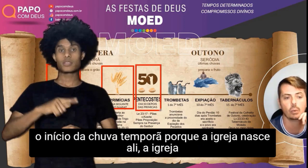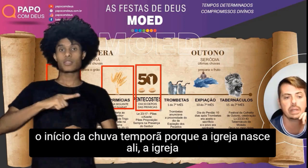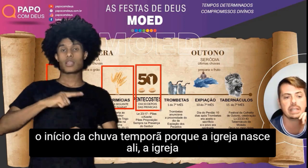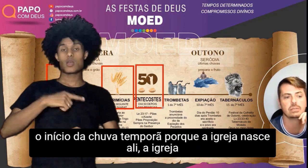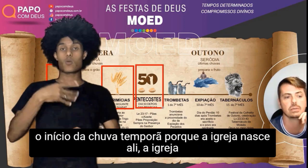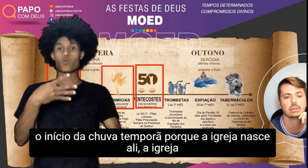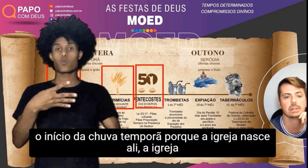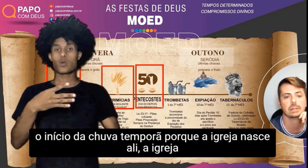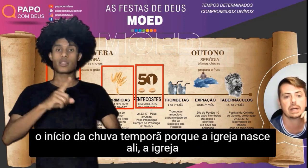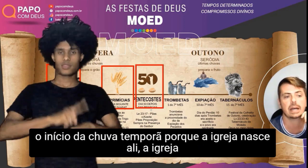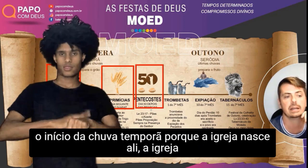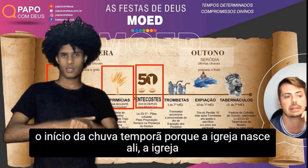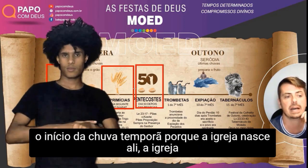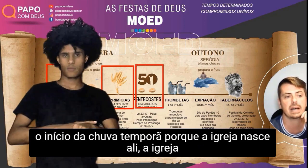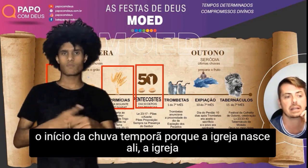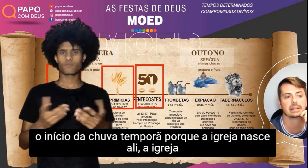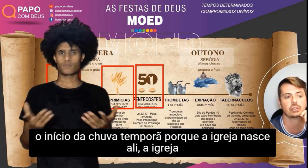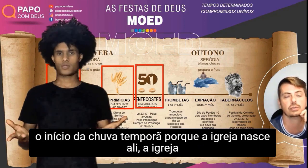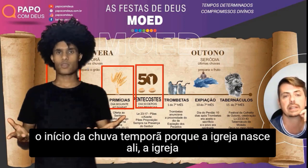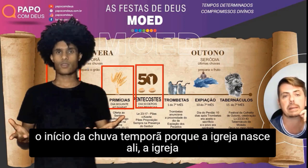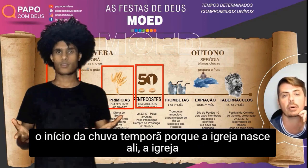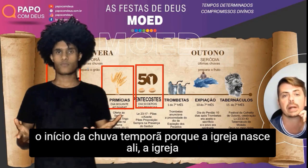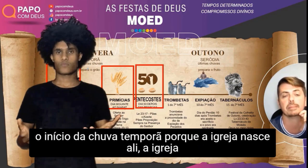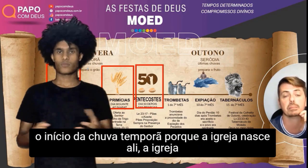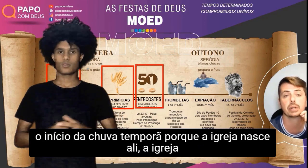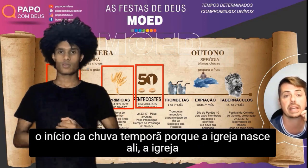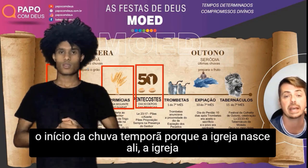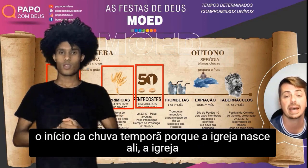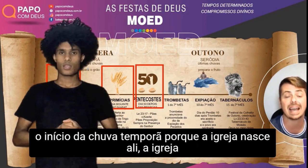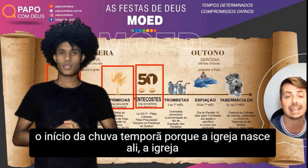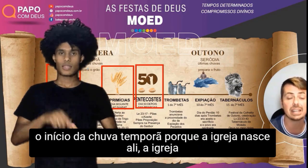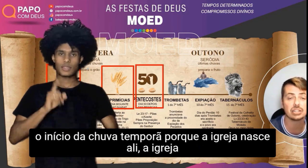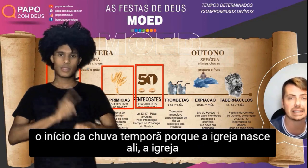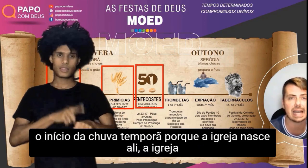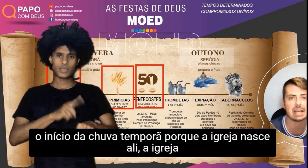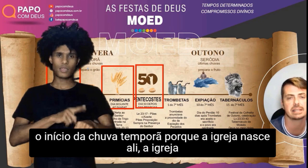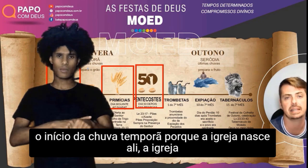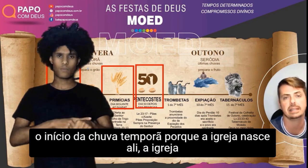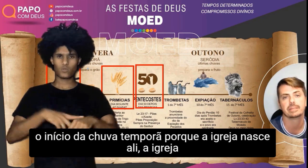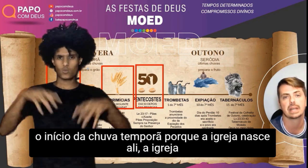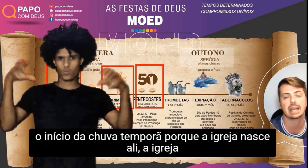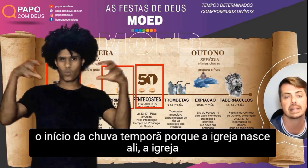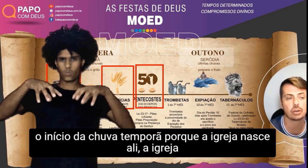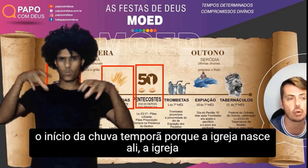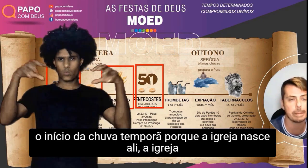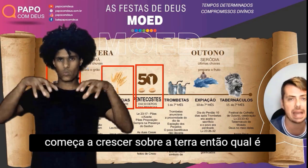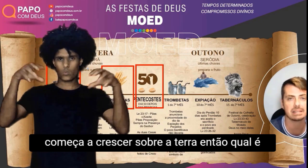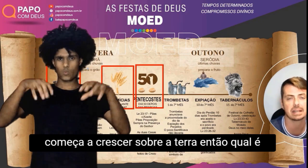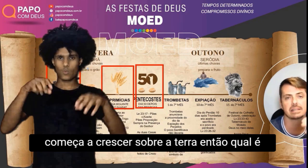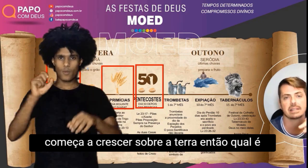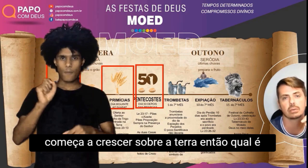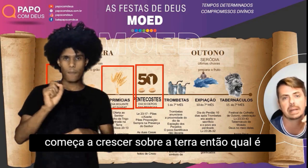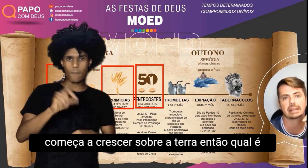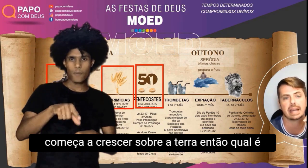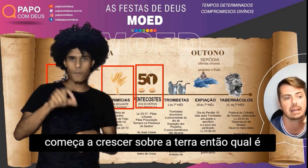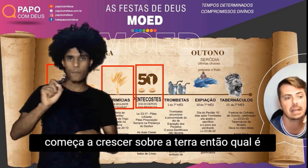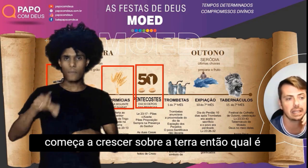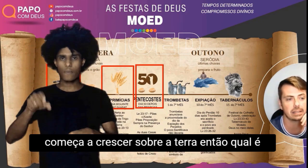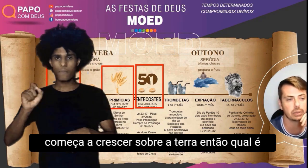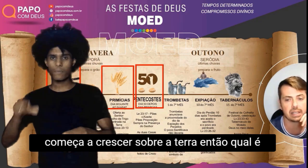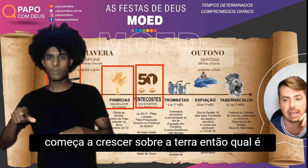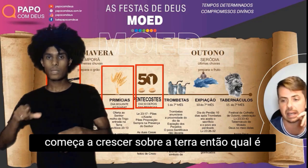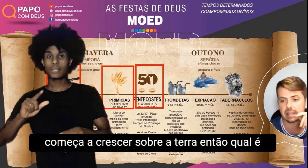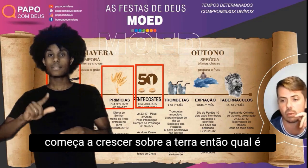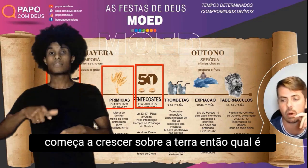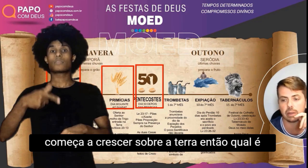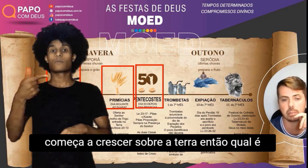percebe o início da chuva temporã. Por quê? A igreja nasce ali. A igreja começa a crescer sobre a terra.